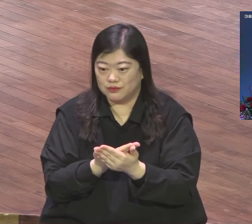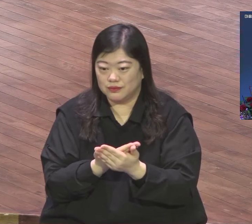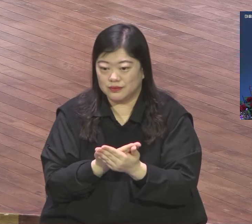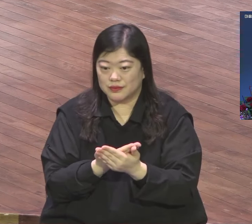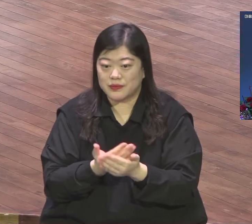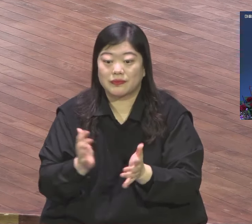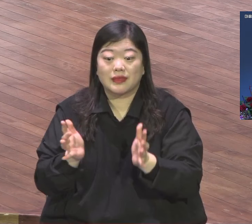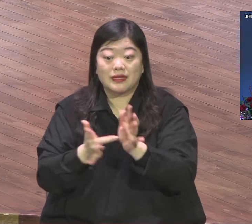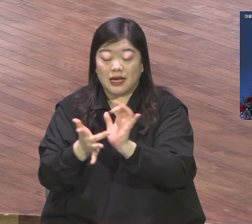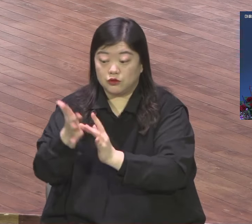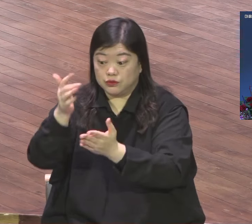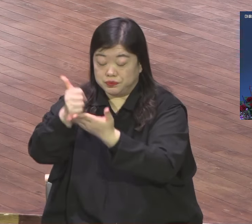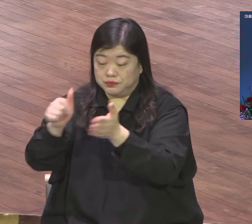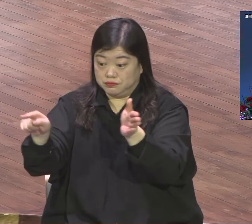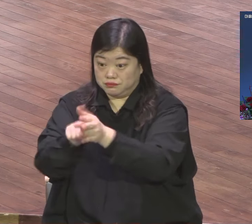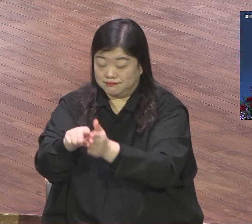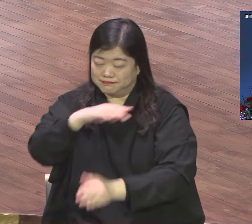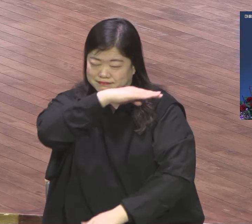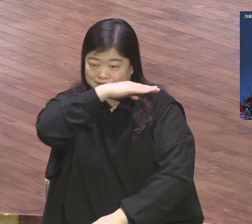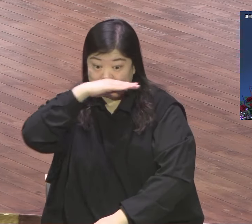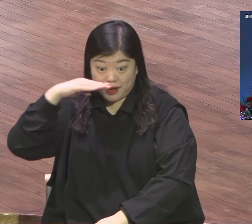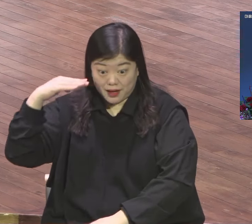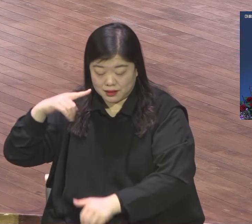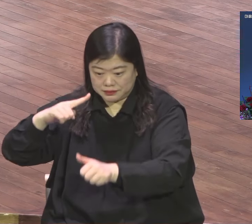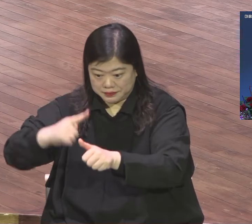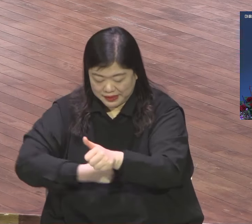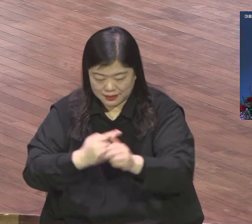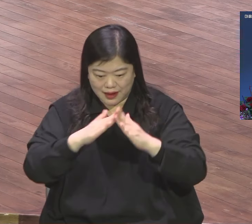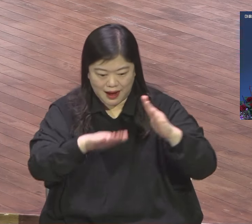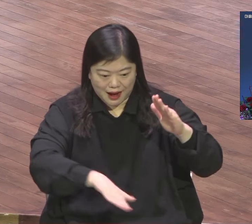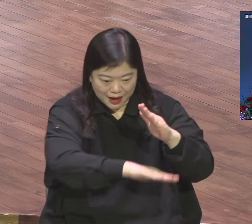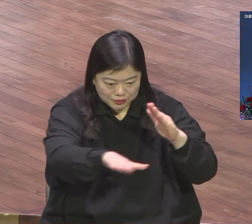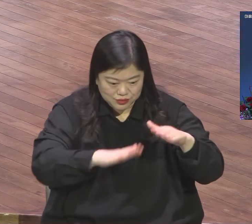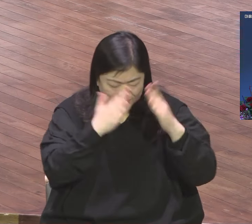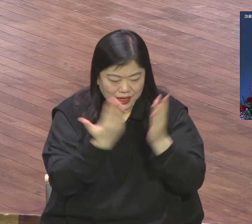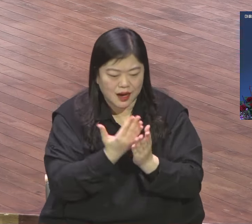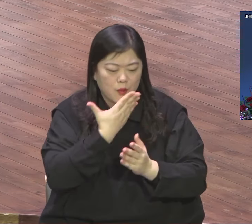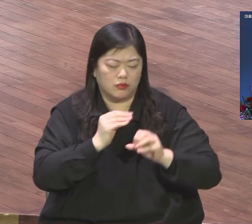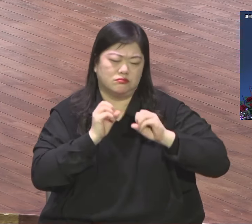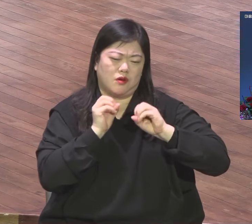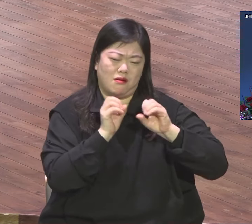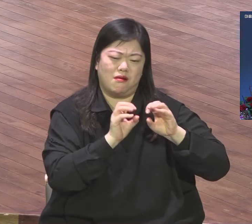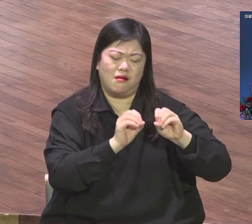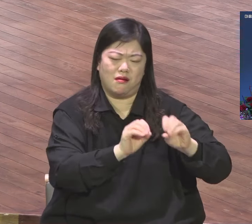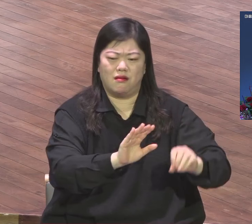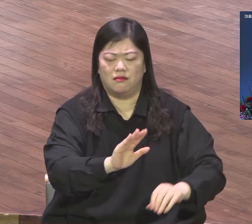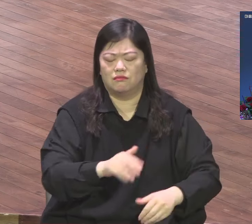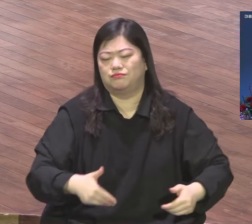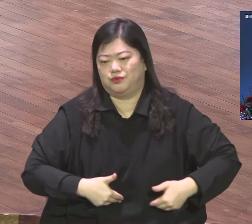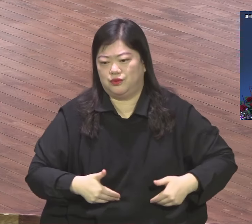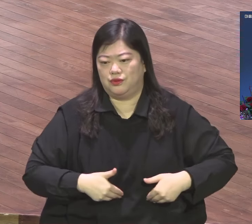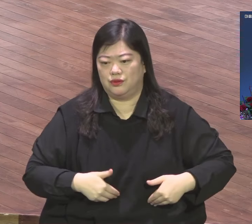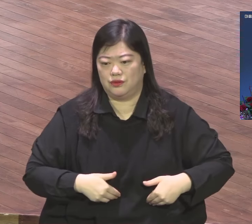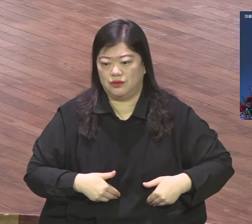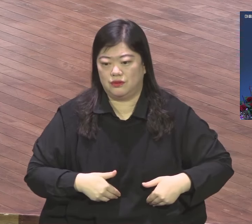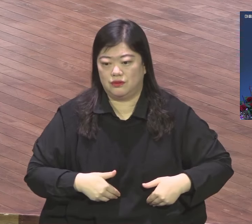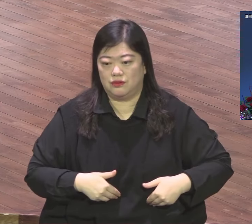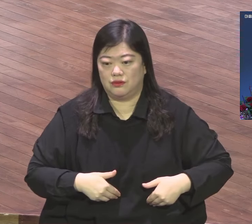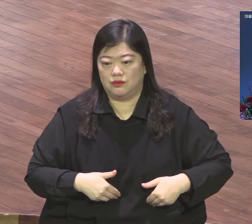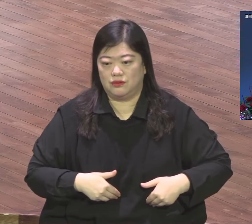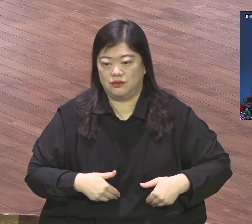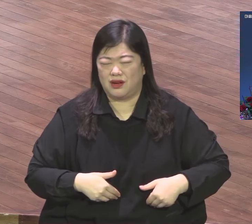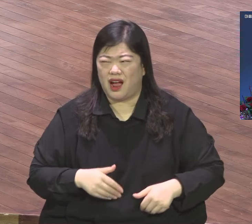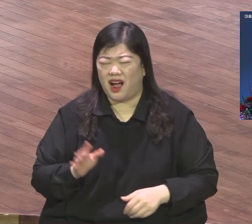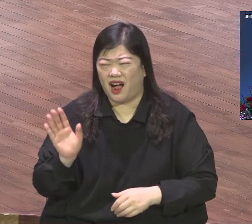믿는 사람이라고 하면 가문 복음화에 기도하고 헌신해야지요. 왜 안